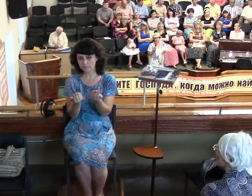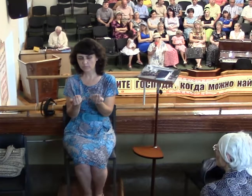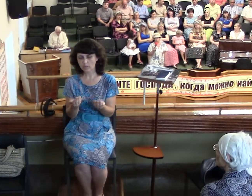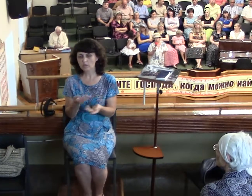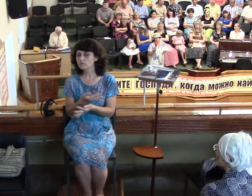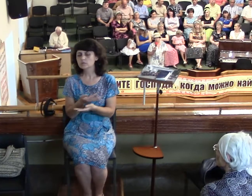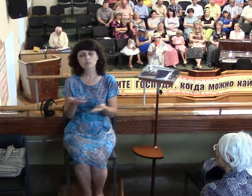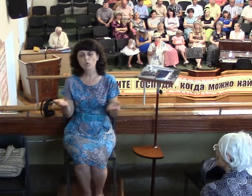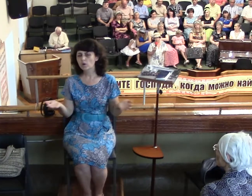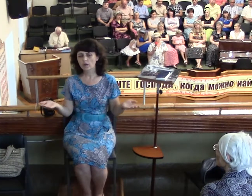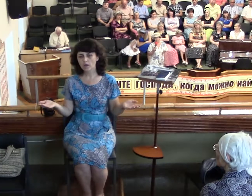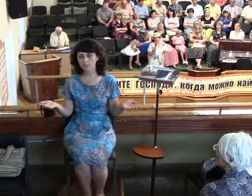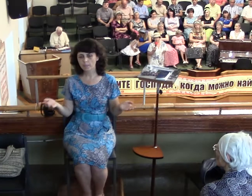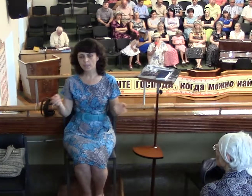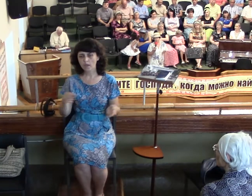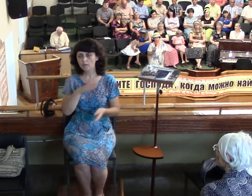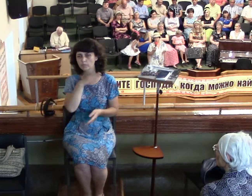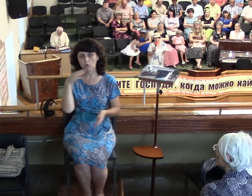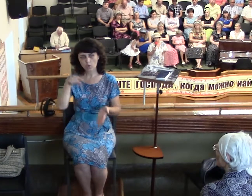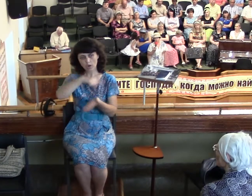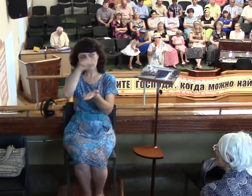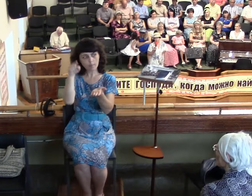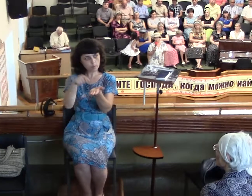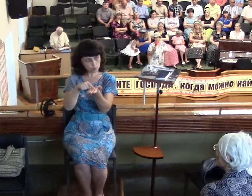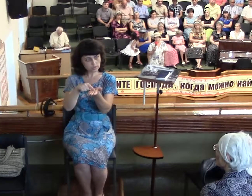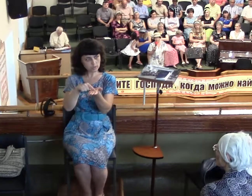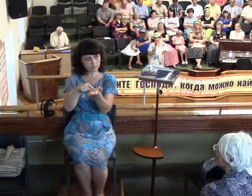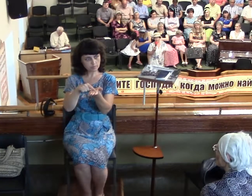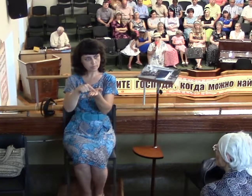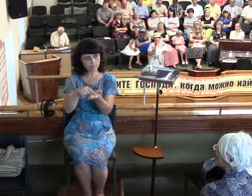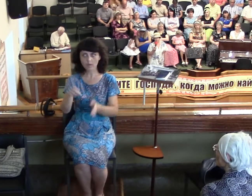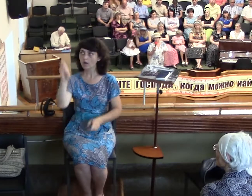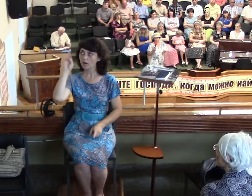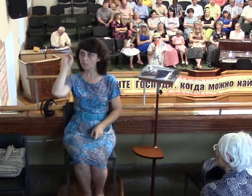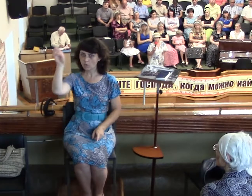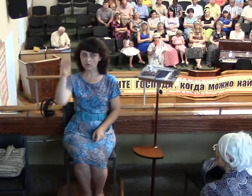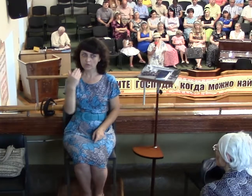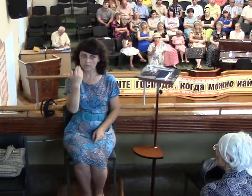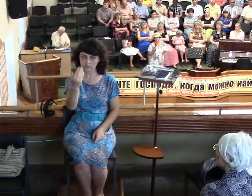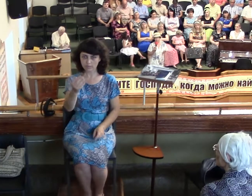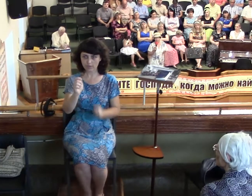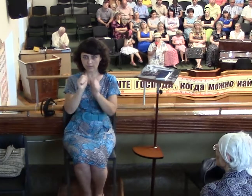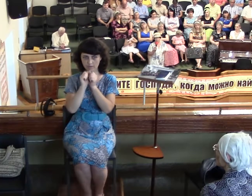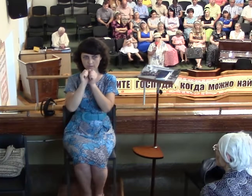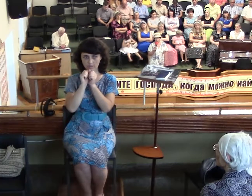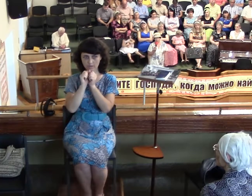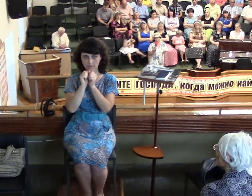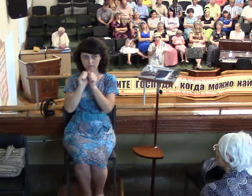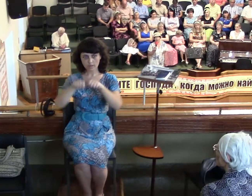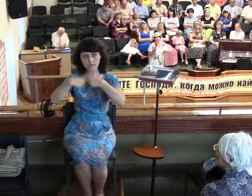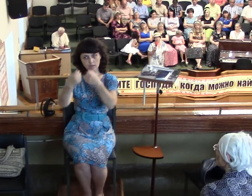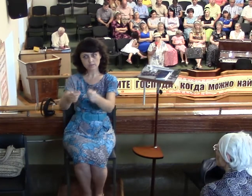вас вопросов сложных, на них ответит Бог вам в шелесте страниц. Читайте